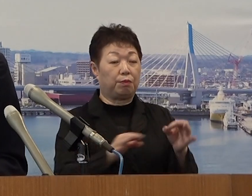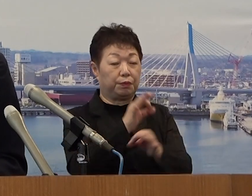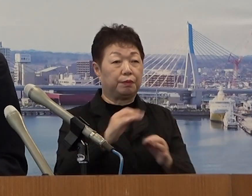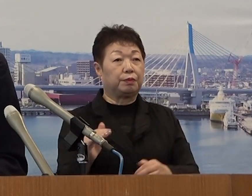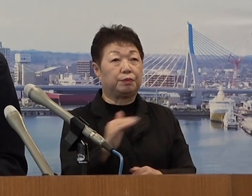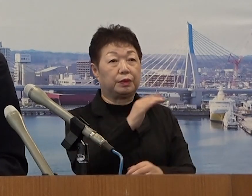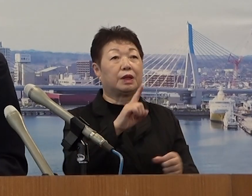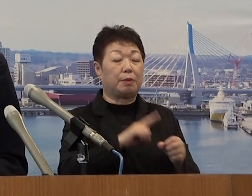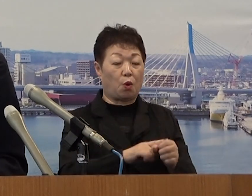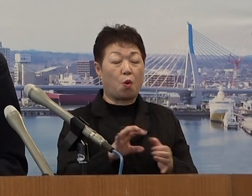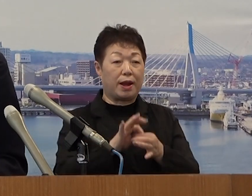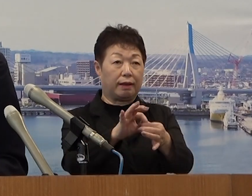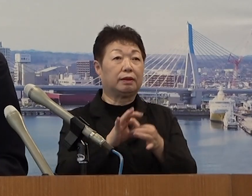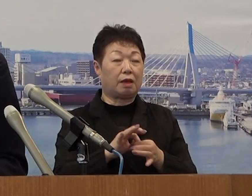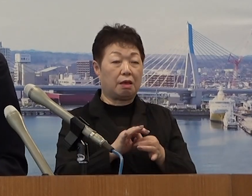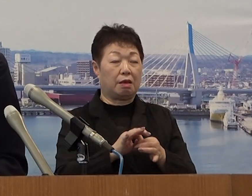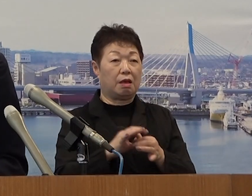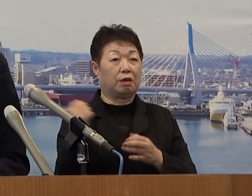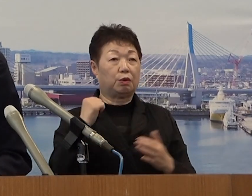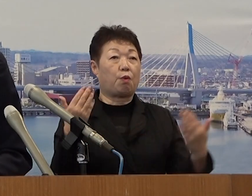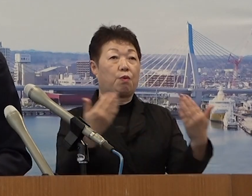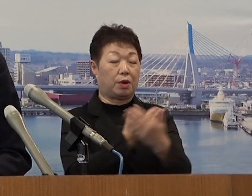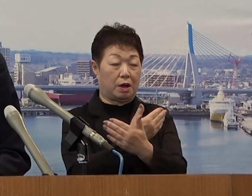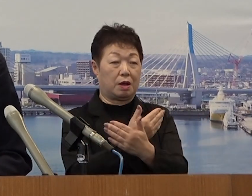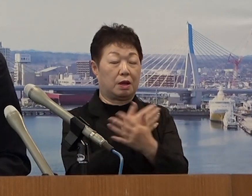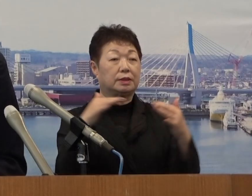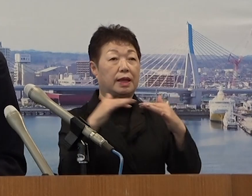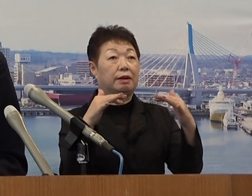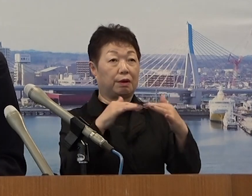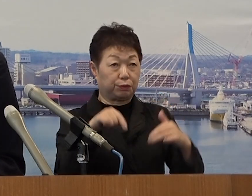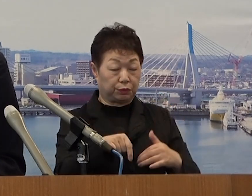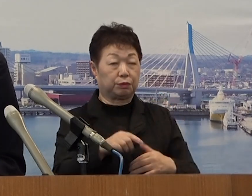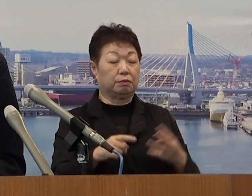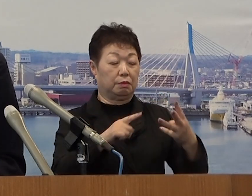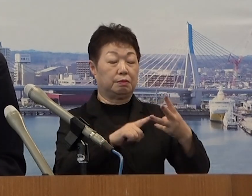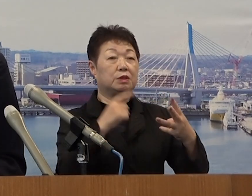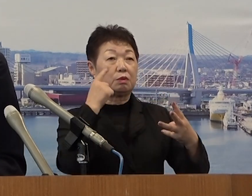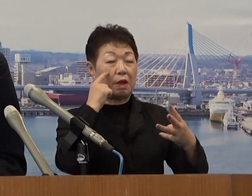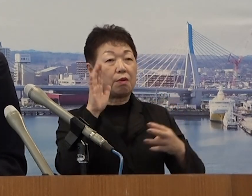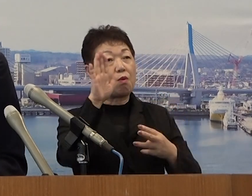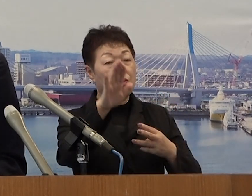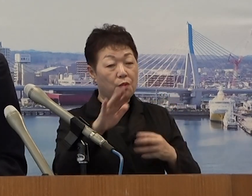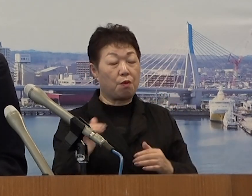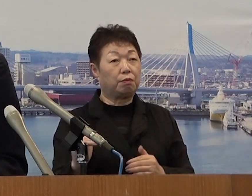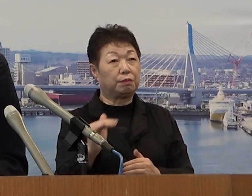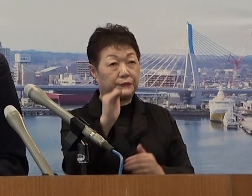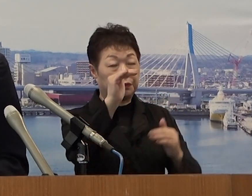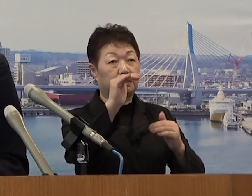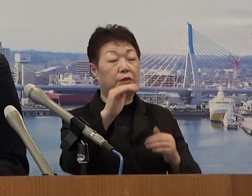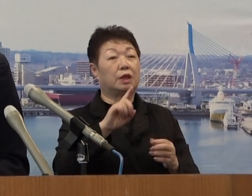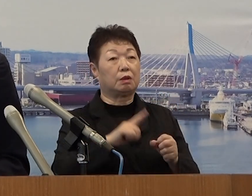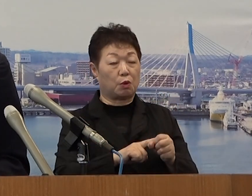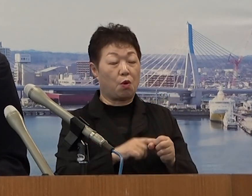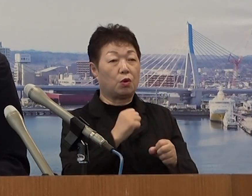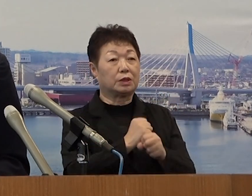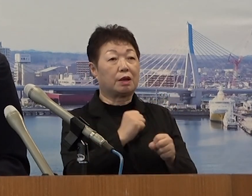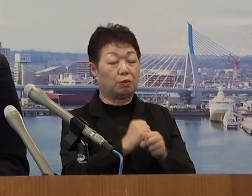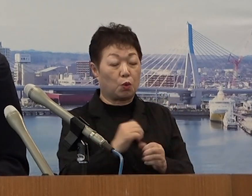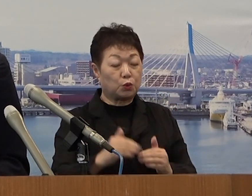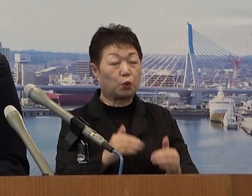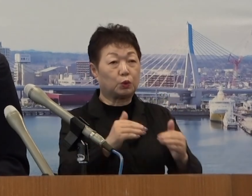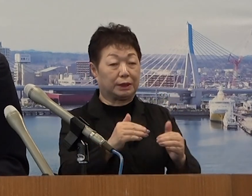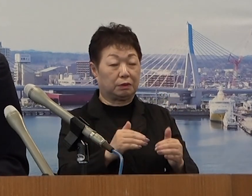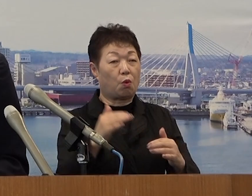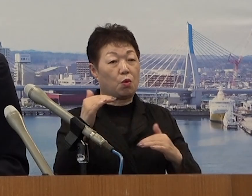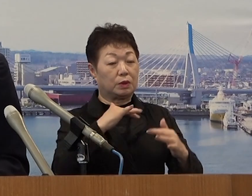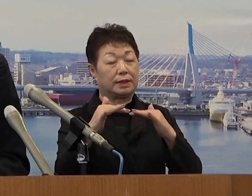ための連携強化戦略、三つ目は今後成長が見込まれる産業分野への参入促進戦